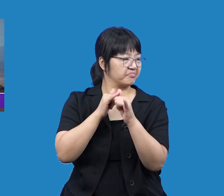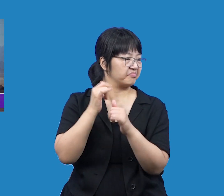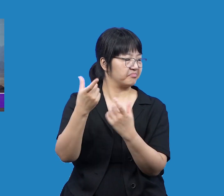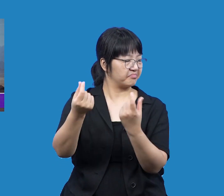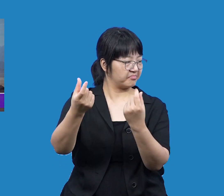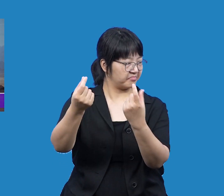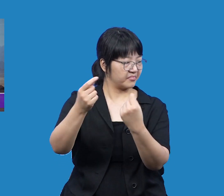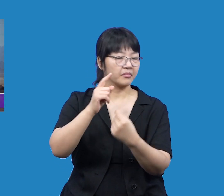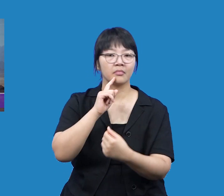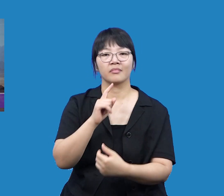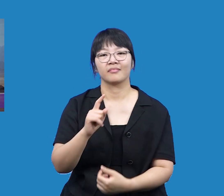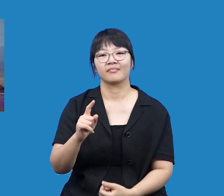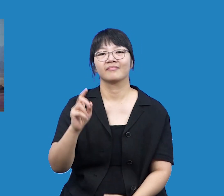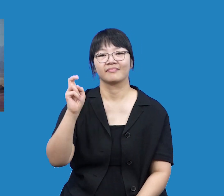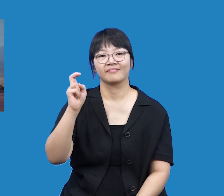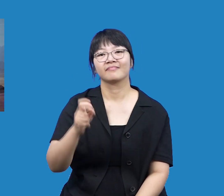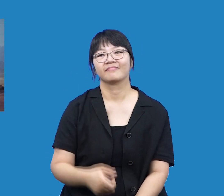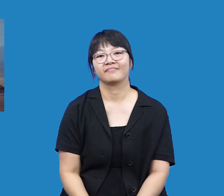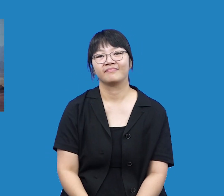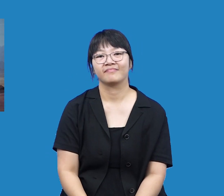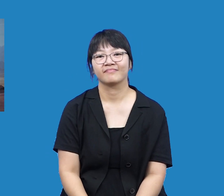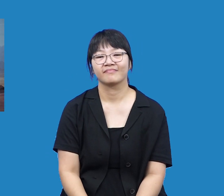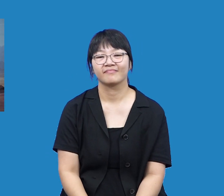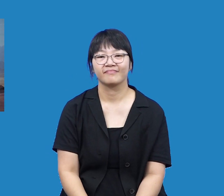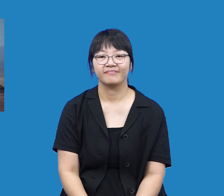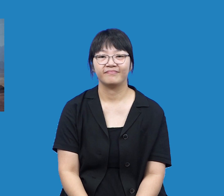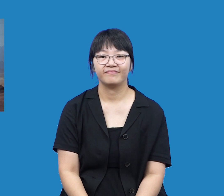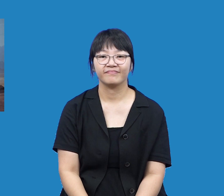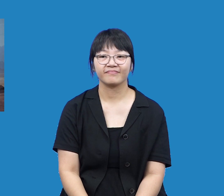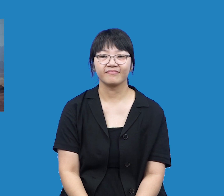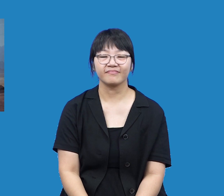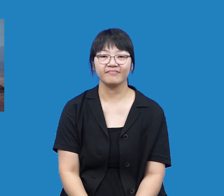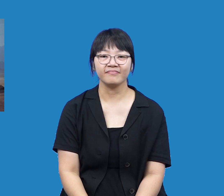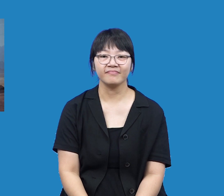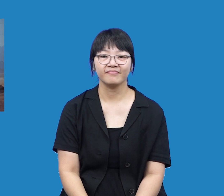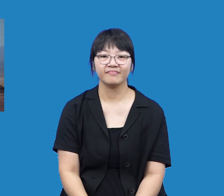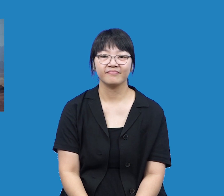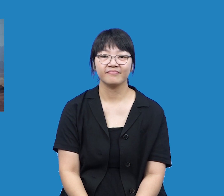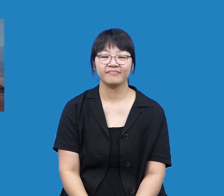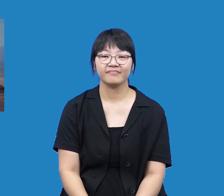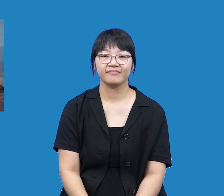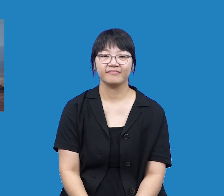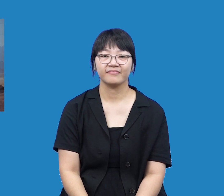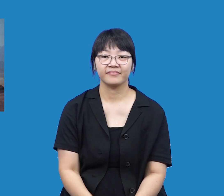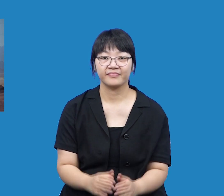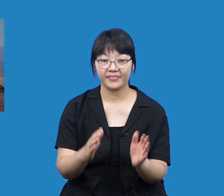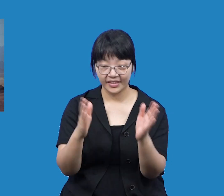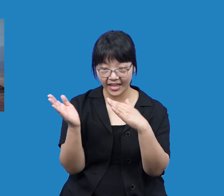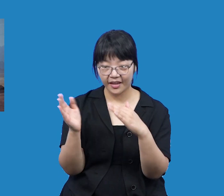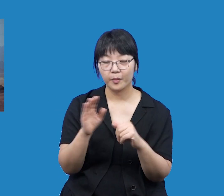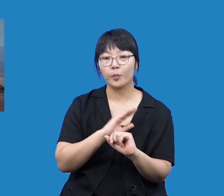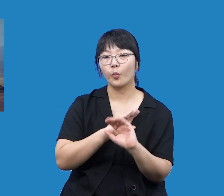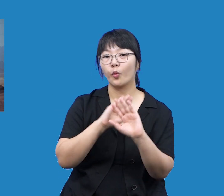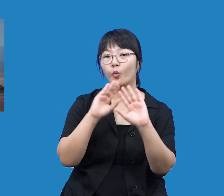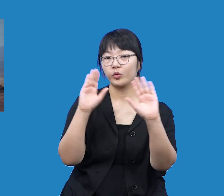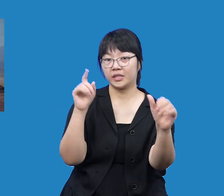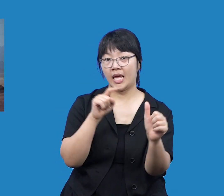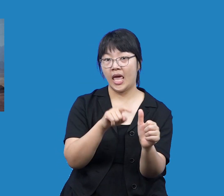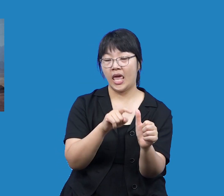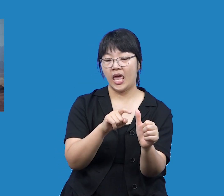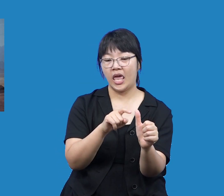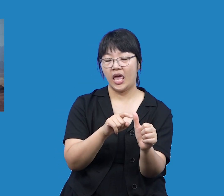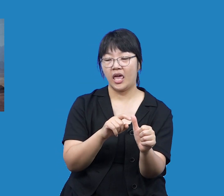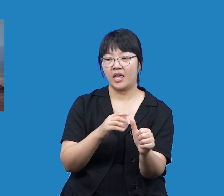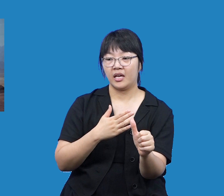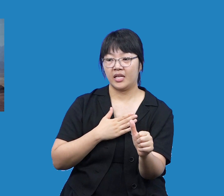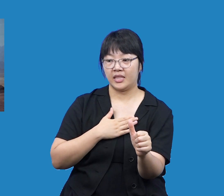이런 뜻이죠. 네. 자, 그런데 놀라운 사실은 모세는 그랬던